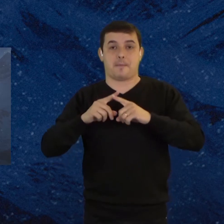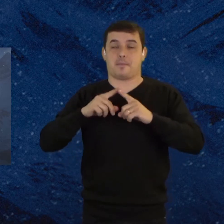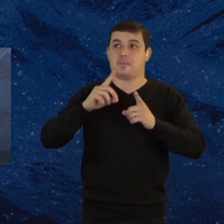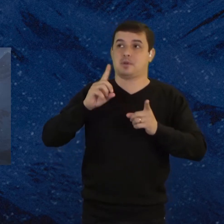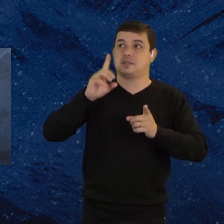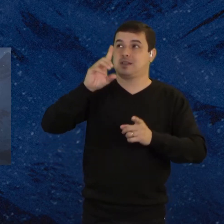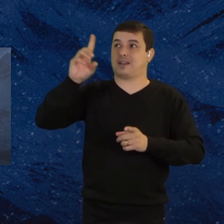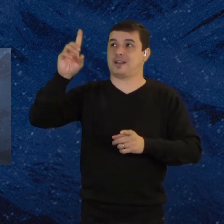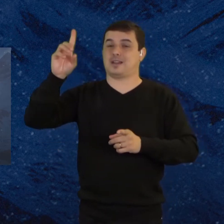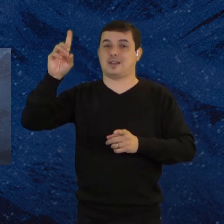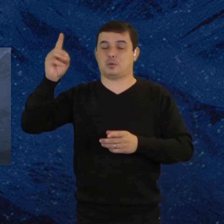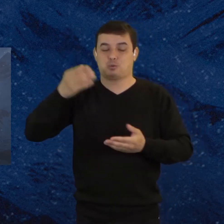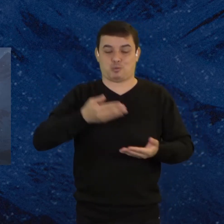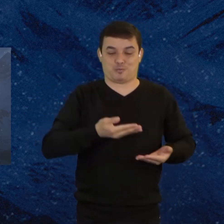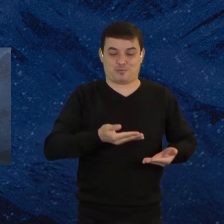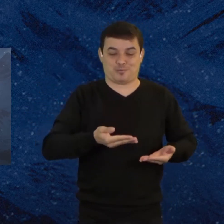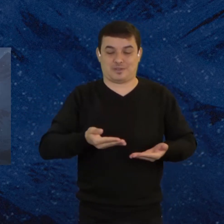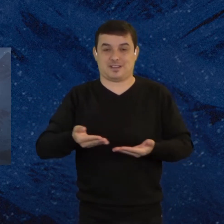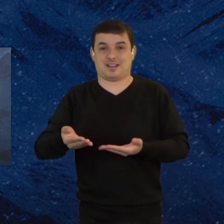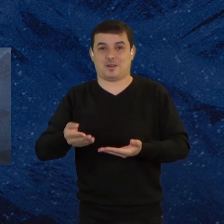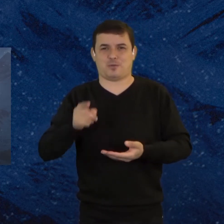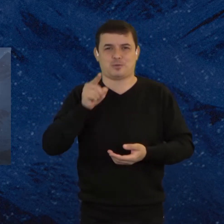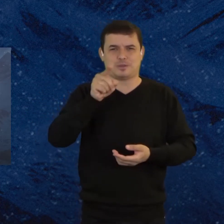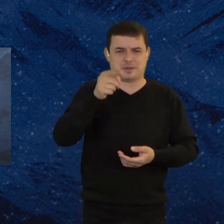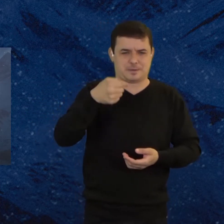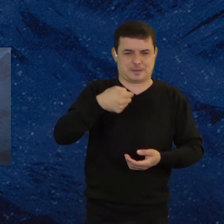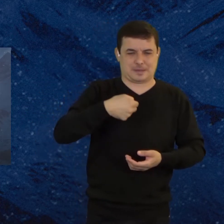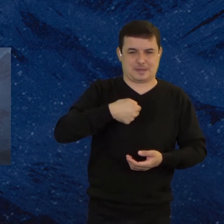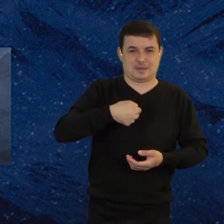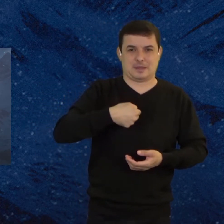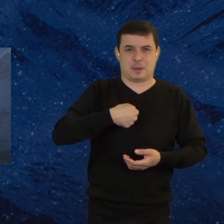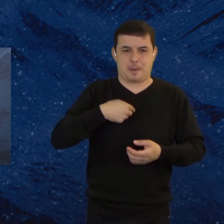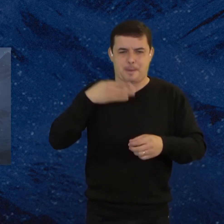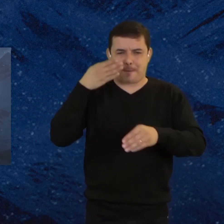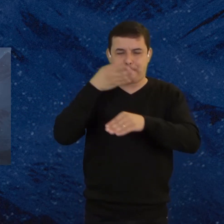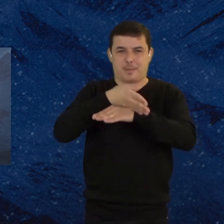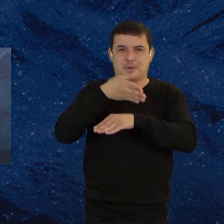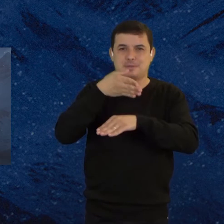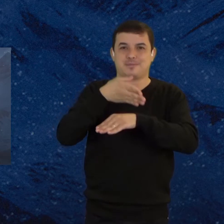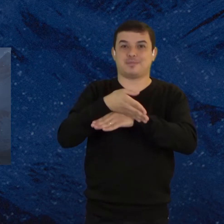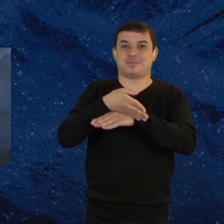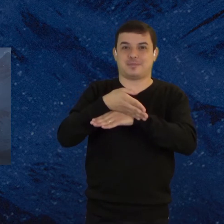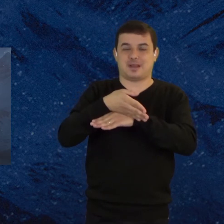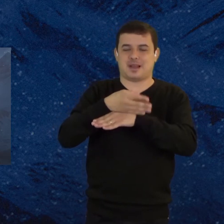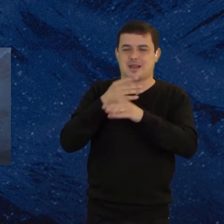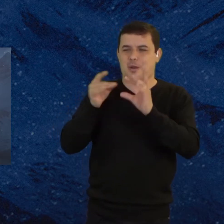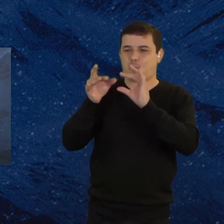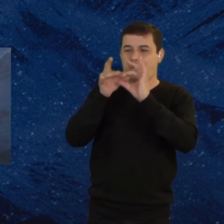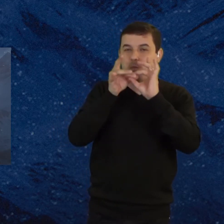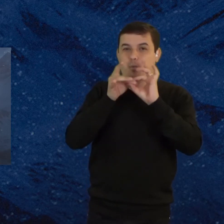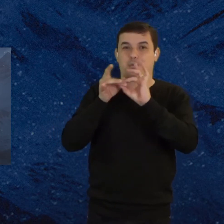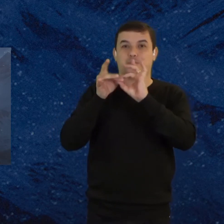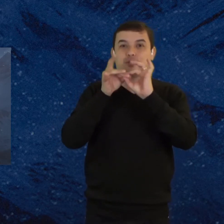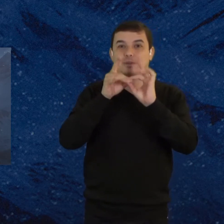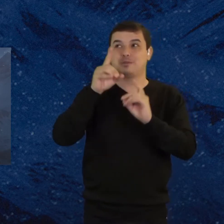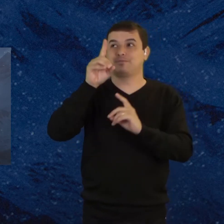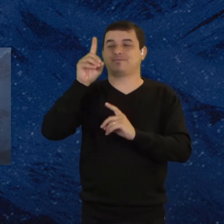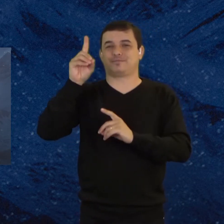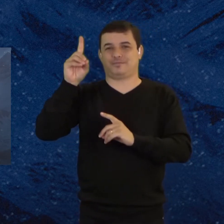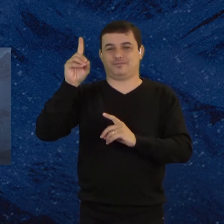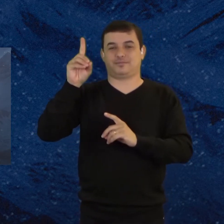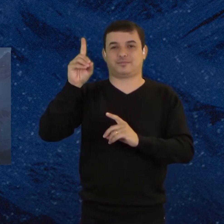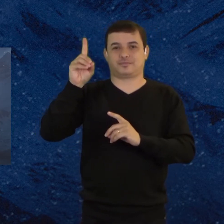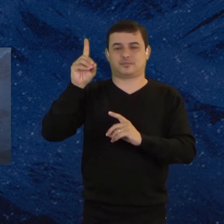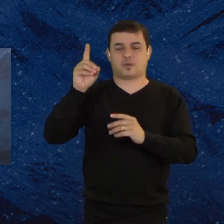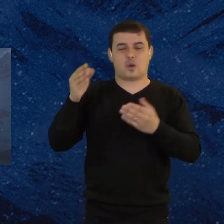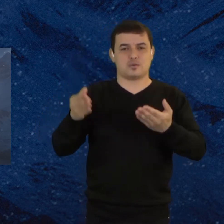convidar a você e a mim para dentro desse ambiente. Olha que coisa maravilhosa. Então, na verdade, esse é